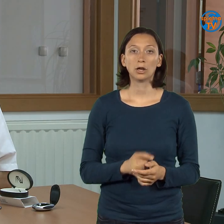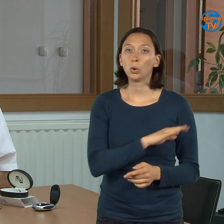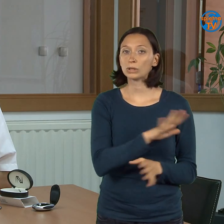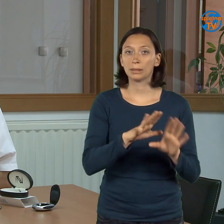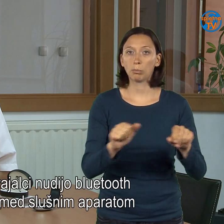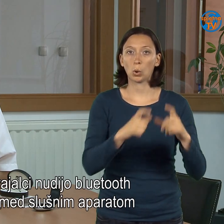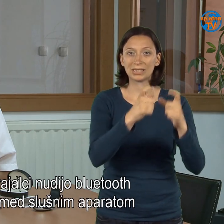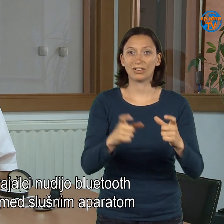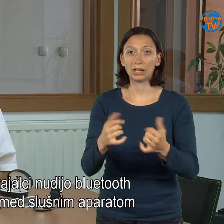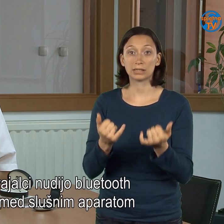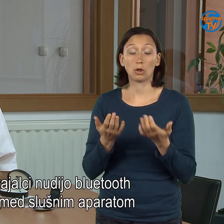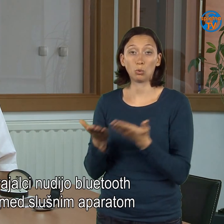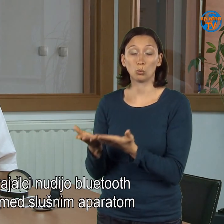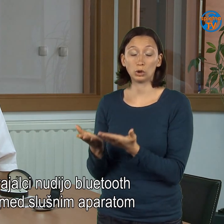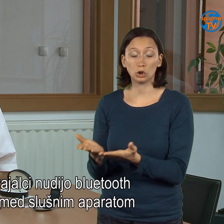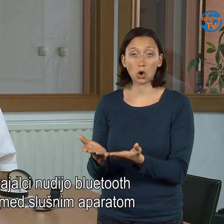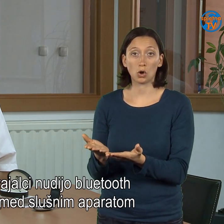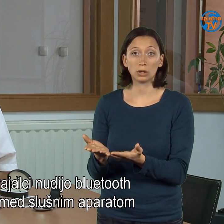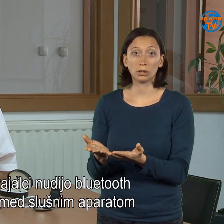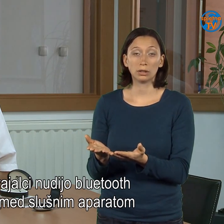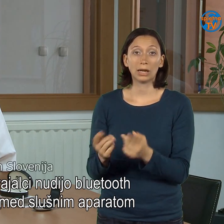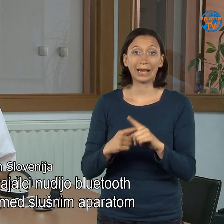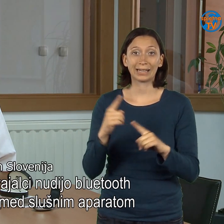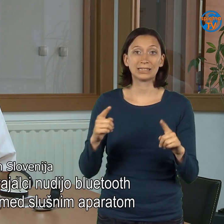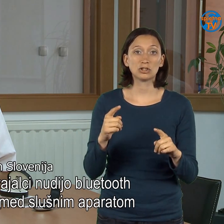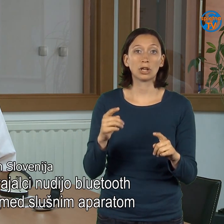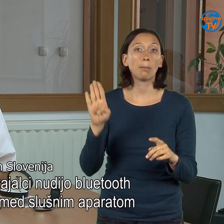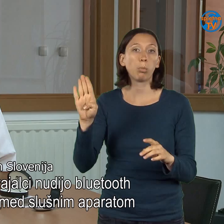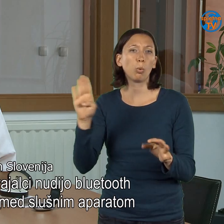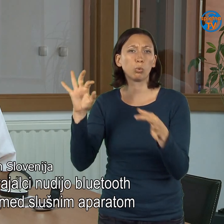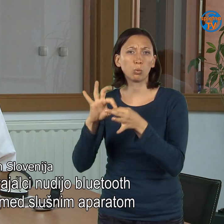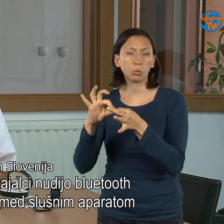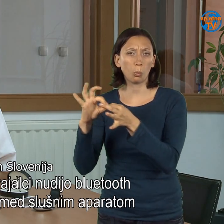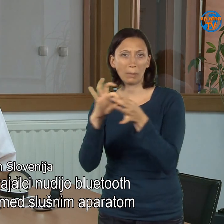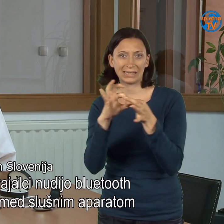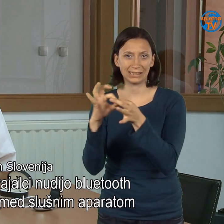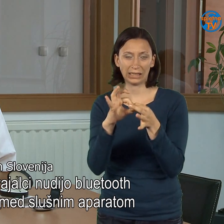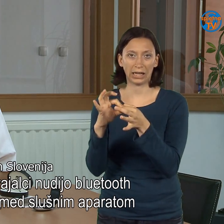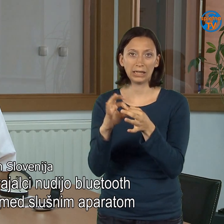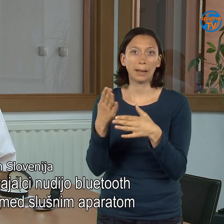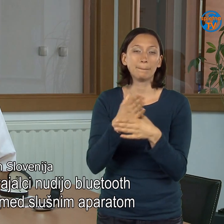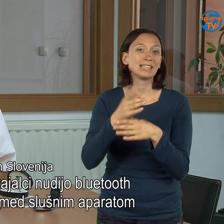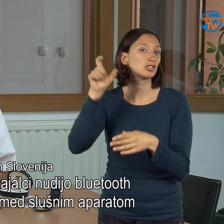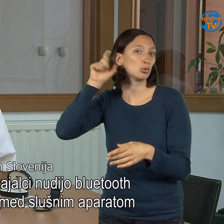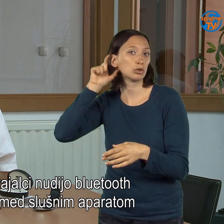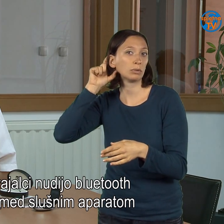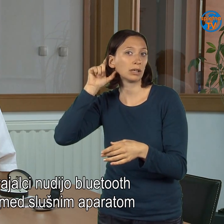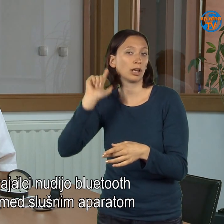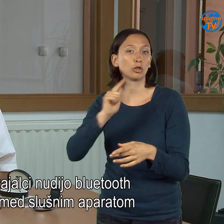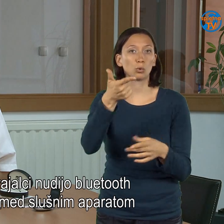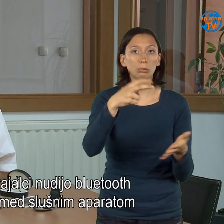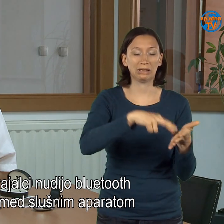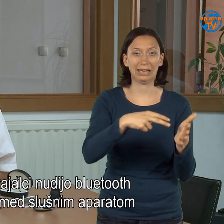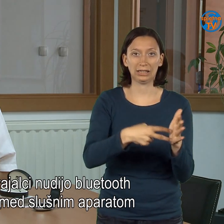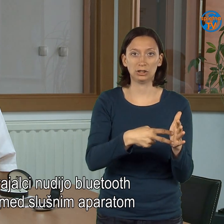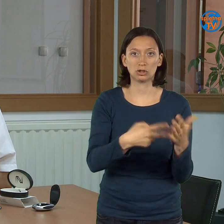Vsi proizvajalci sedaj nudijo te razne Bluetooth vmesnike med slušnim aparatom in